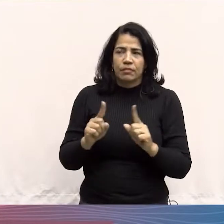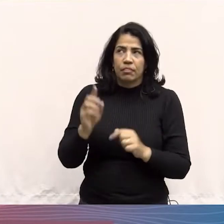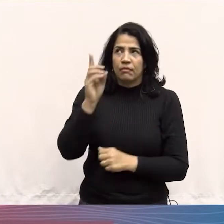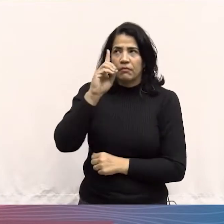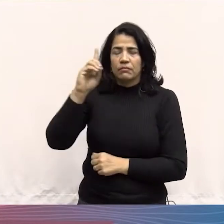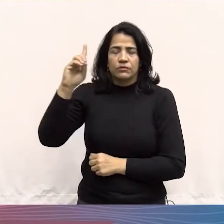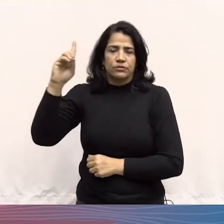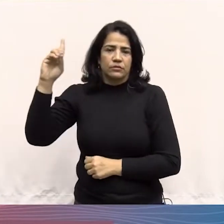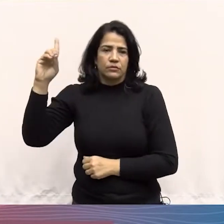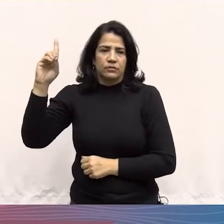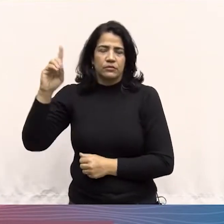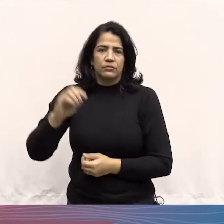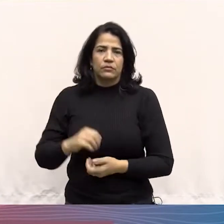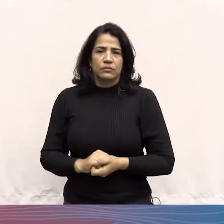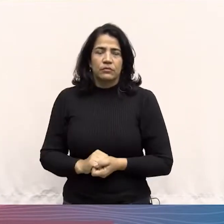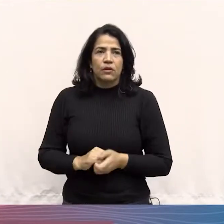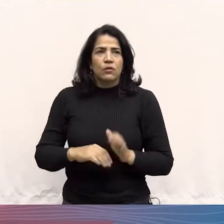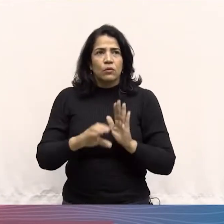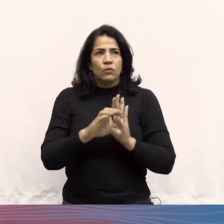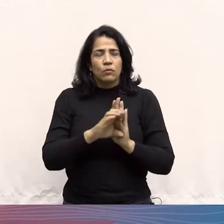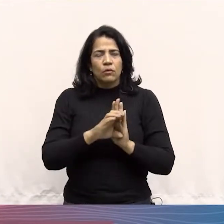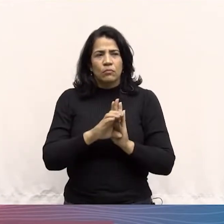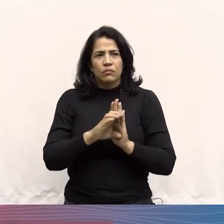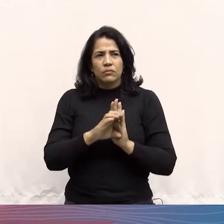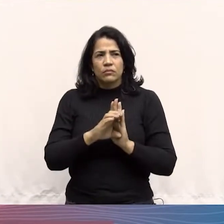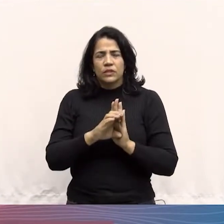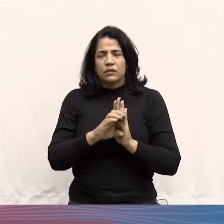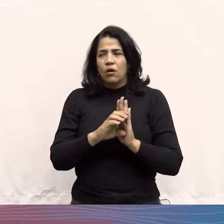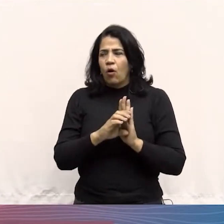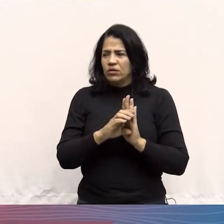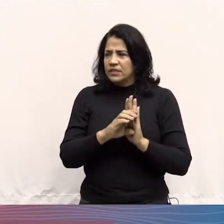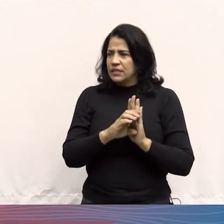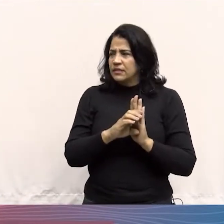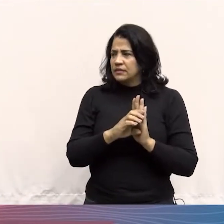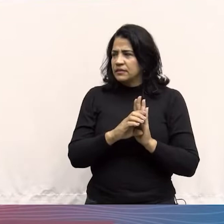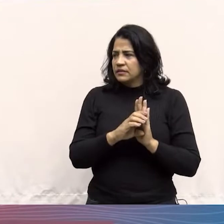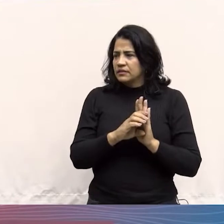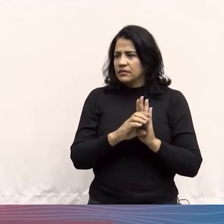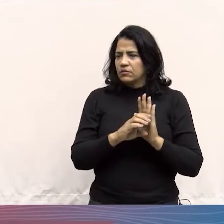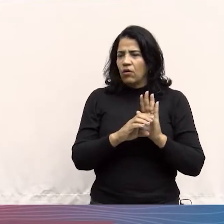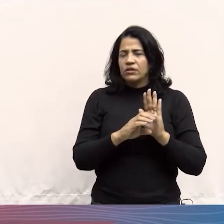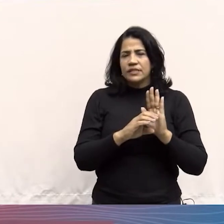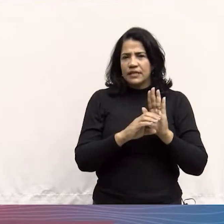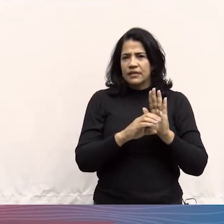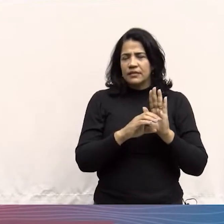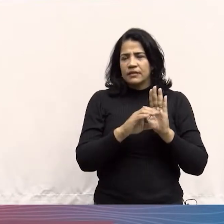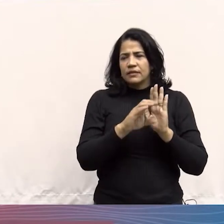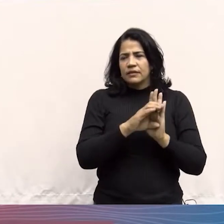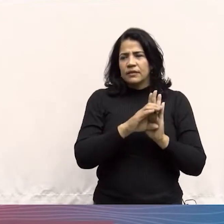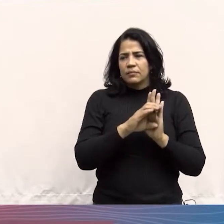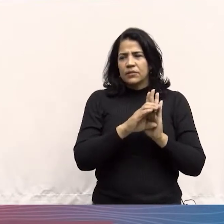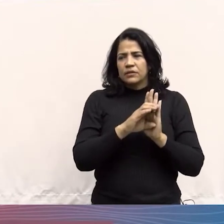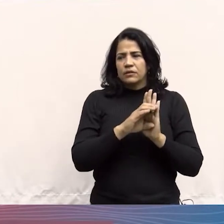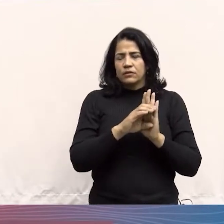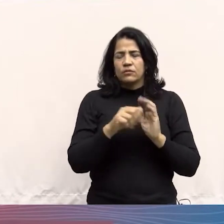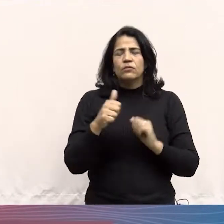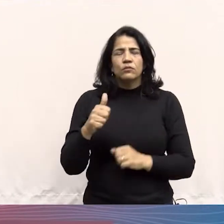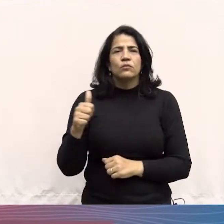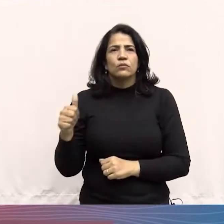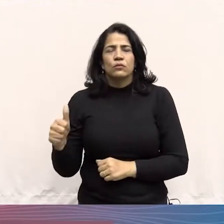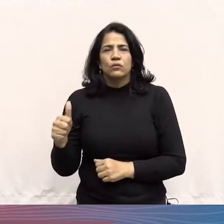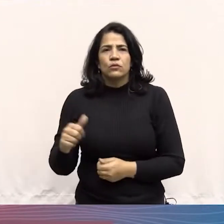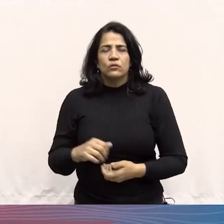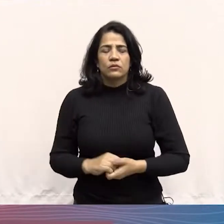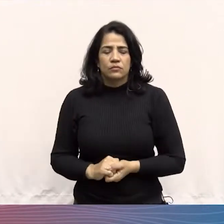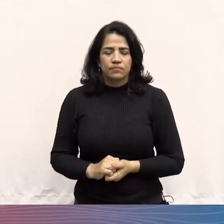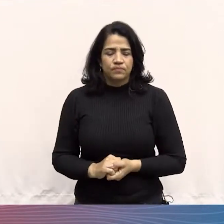chamar a atenção dos irmãos. Ali disse, ora, em toda a terra havia apenas uma